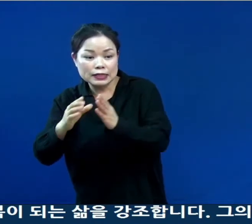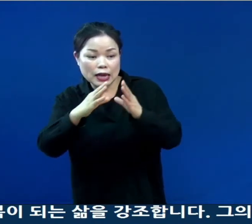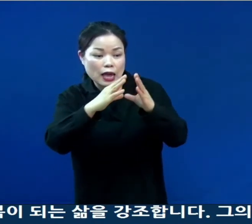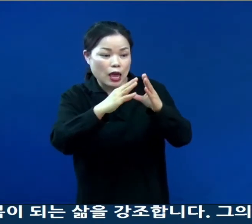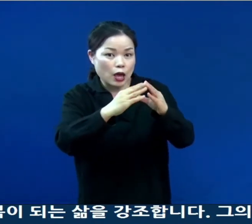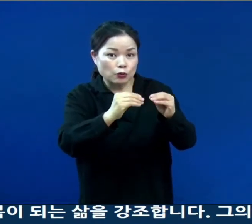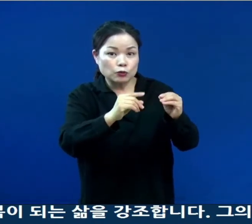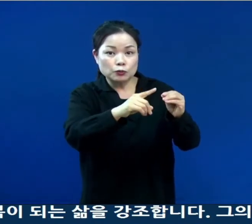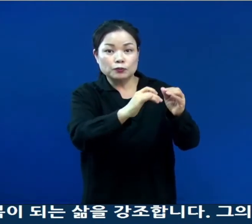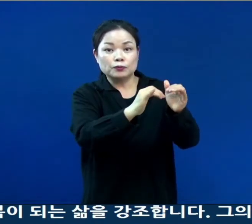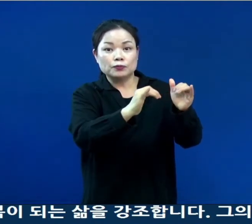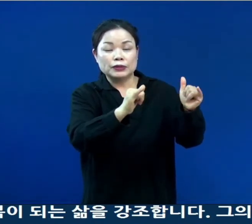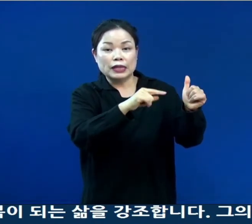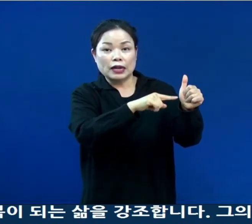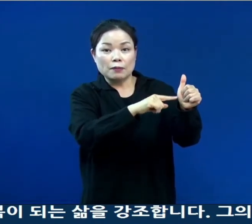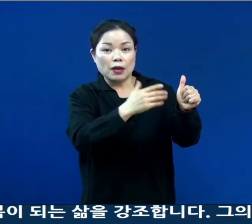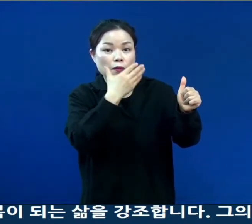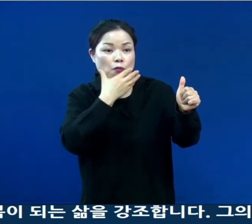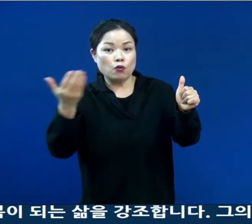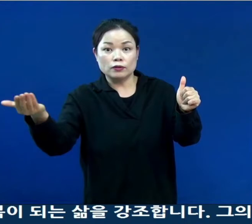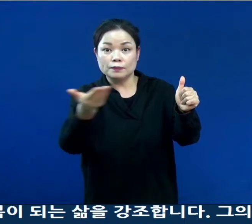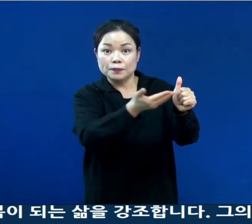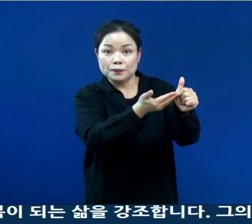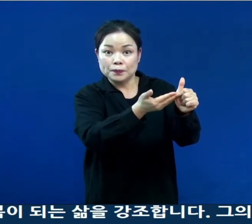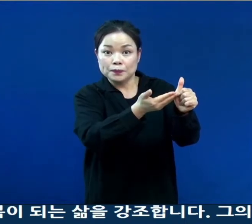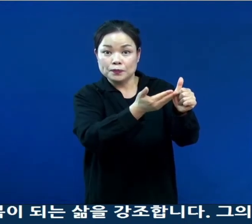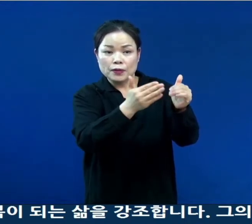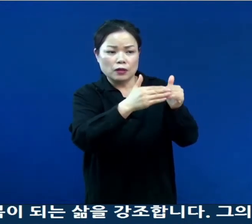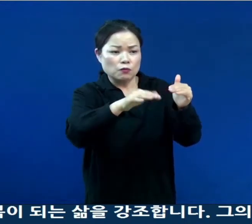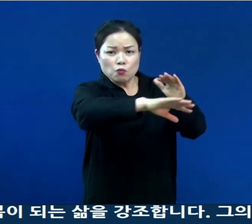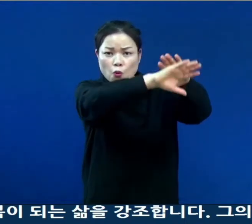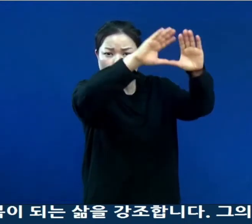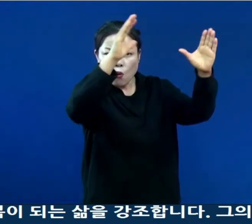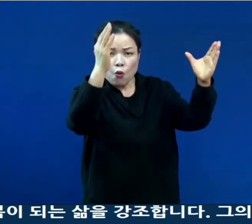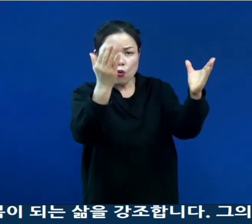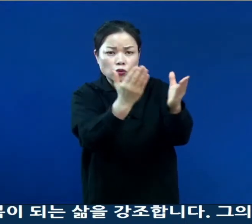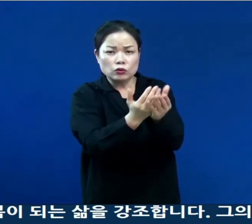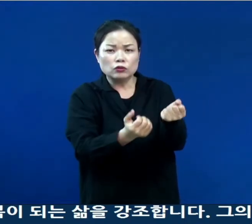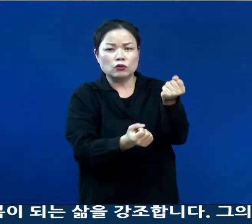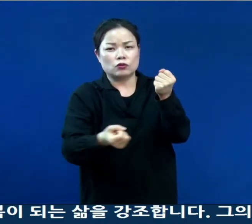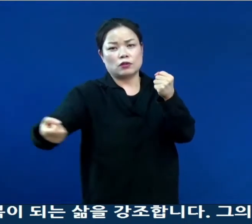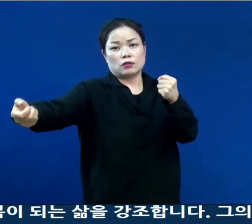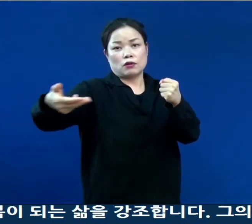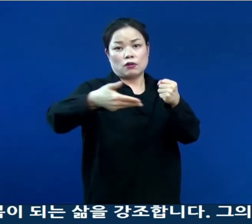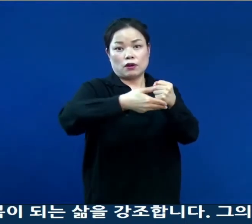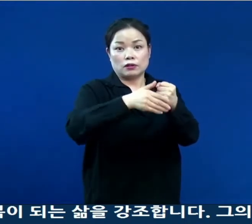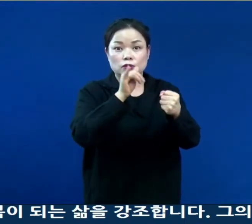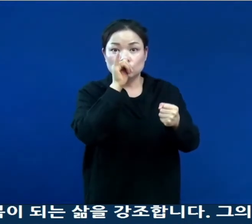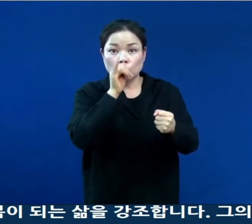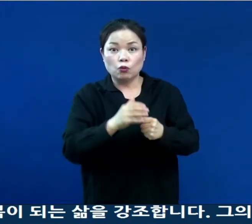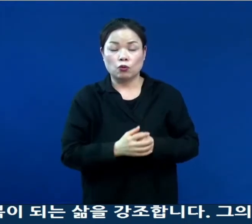복을 내리심으로 여호와의 복이 그의 집과 밭에 있는 모든 소유에 미친지라.